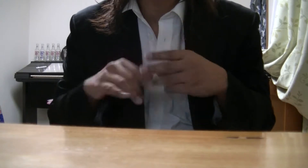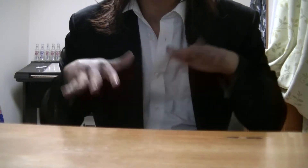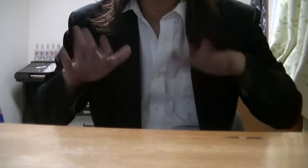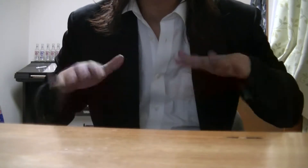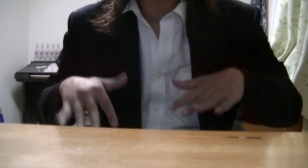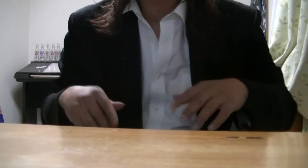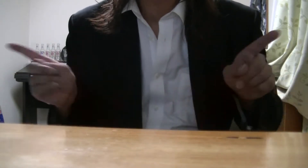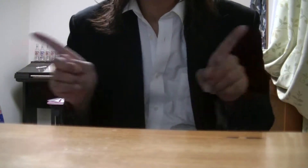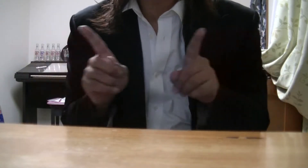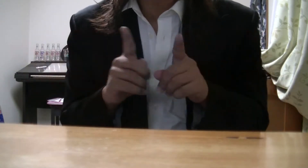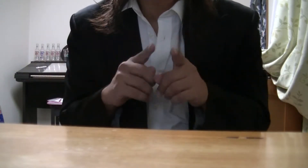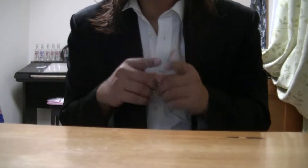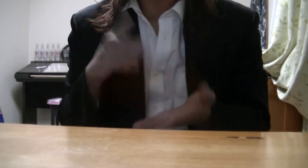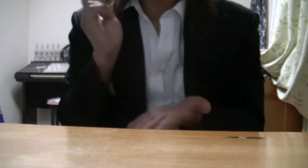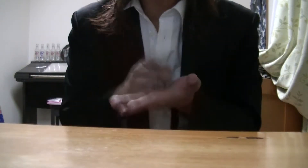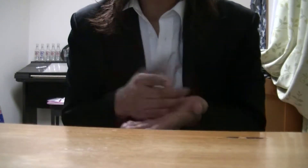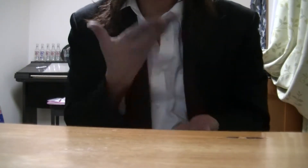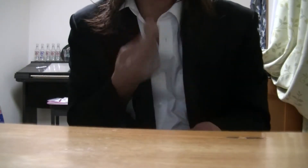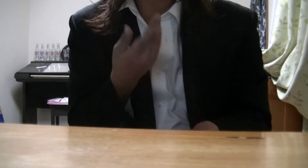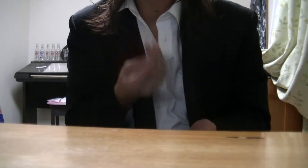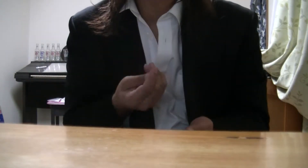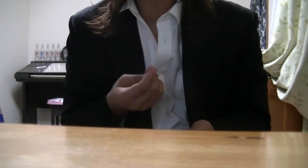けで幸せって思いながら人と会うんよ。